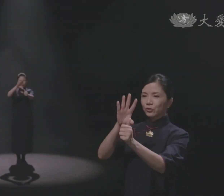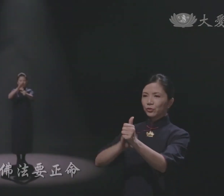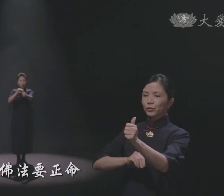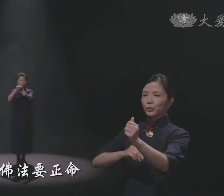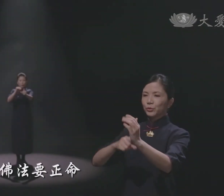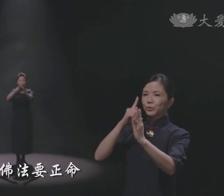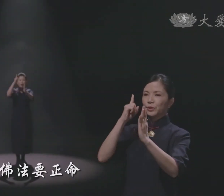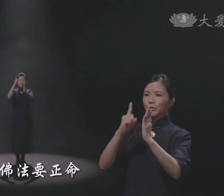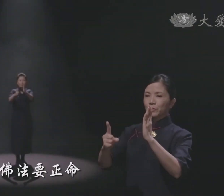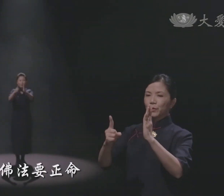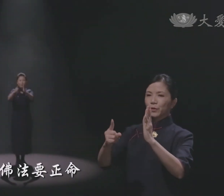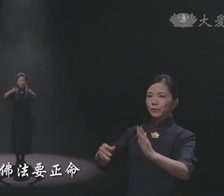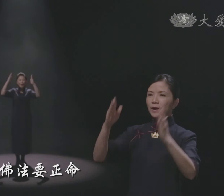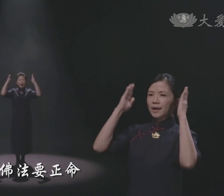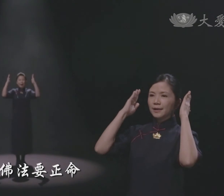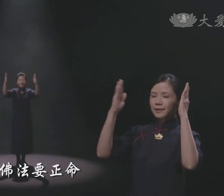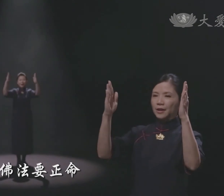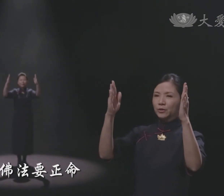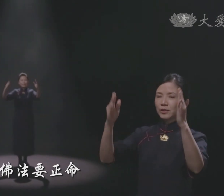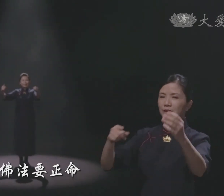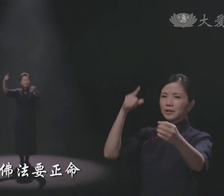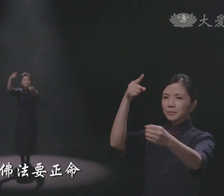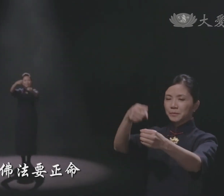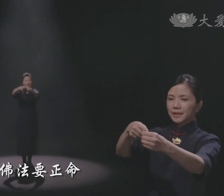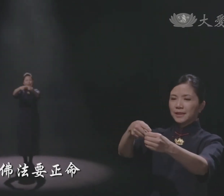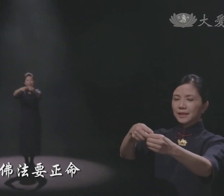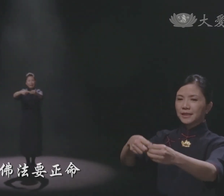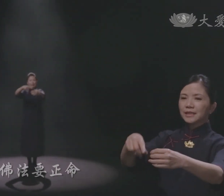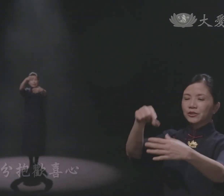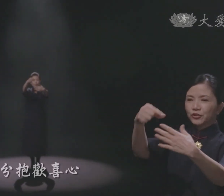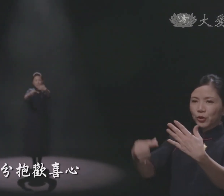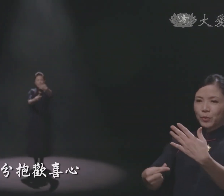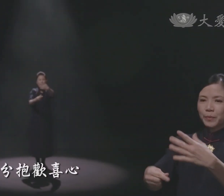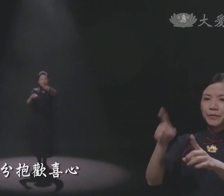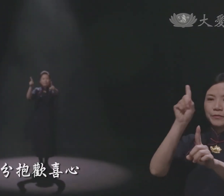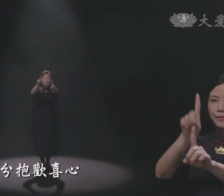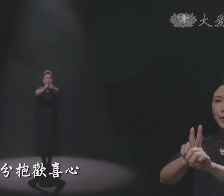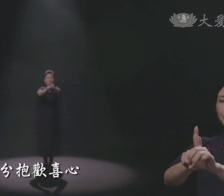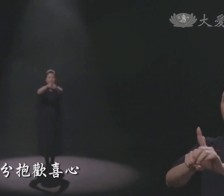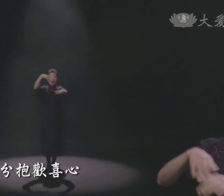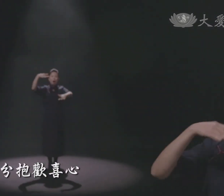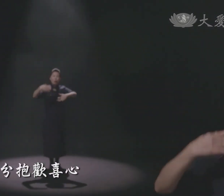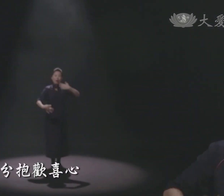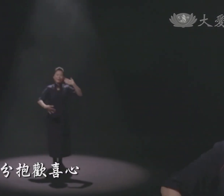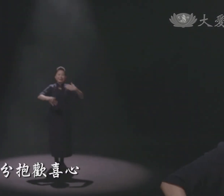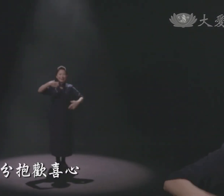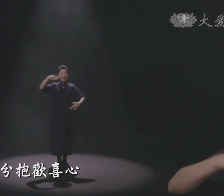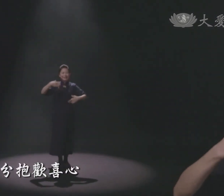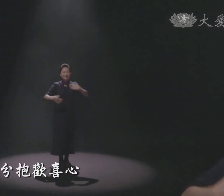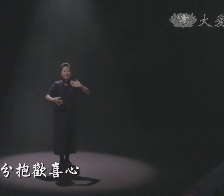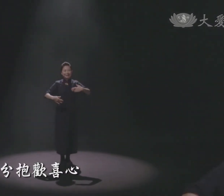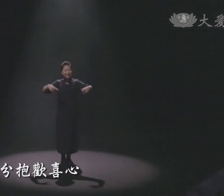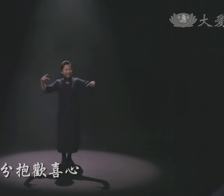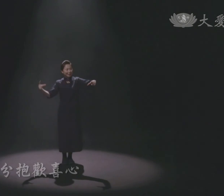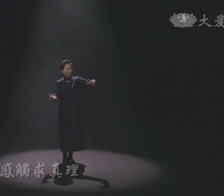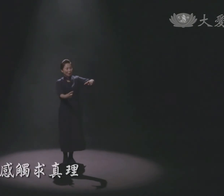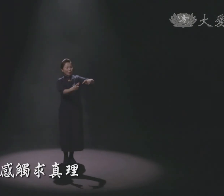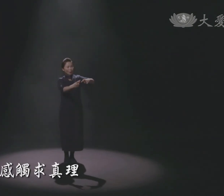修学佛法要真理，受本分包欢喜喜，有